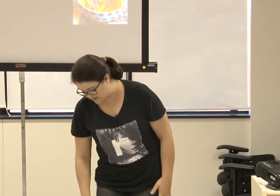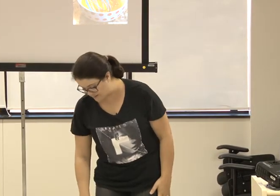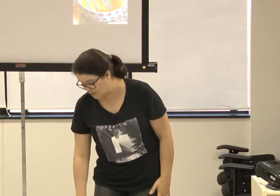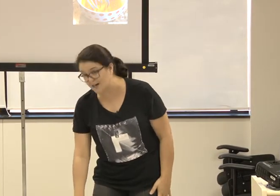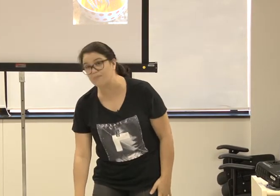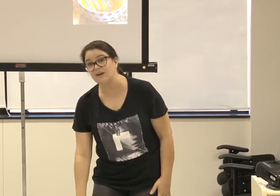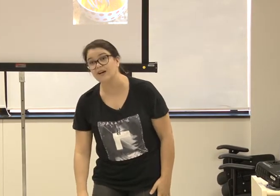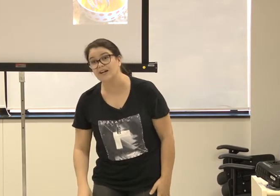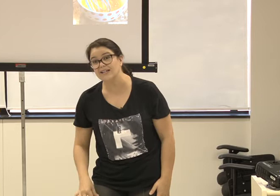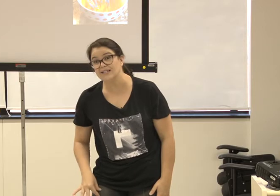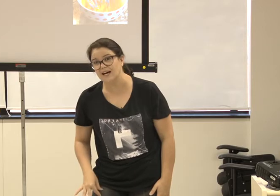o que era pele e o que era cascalho.